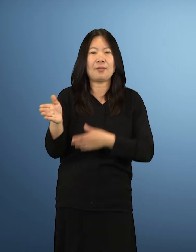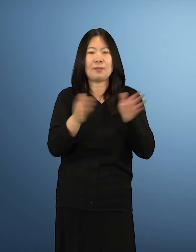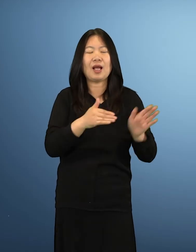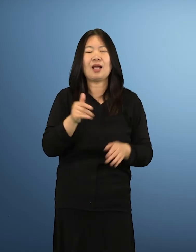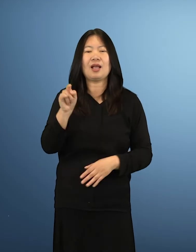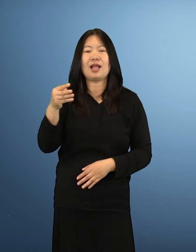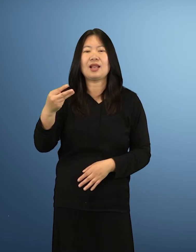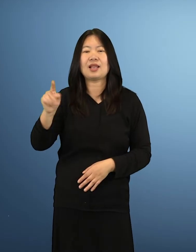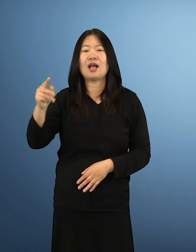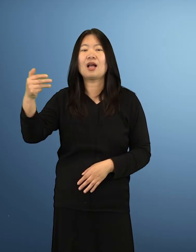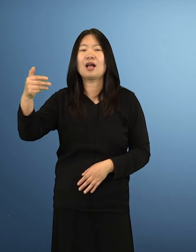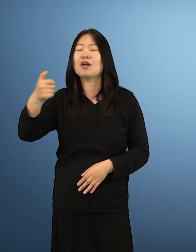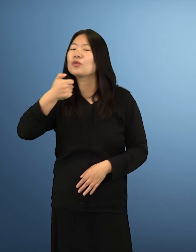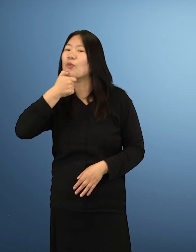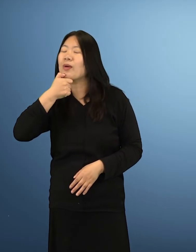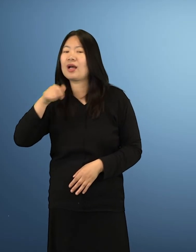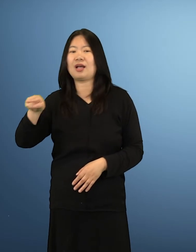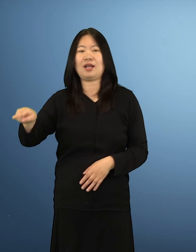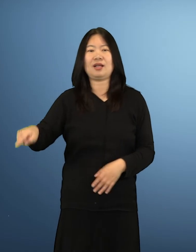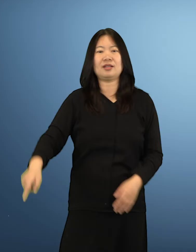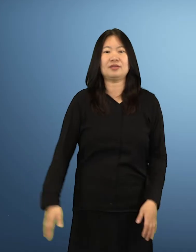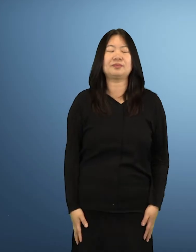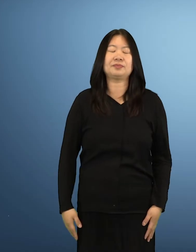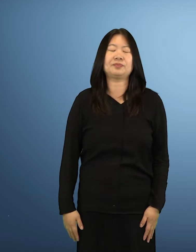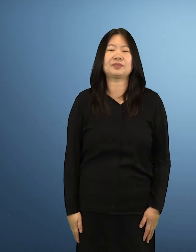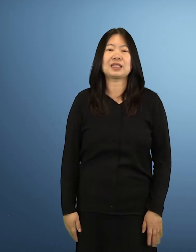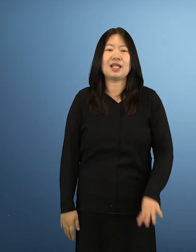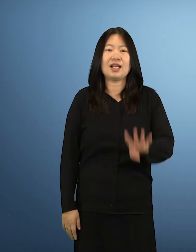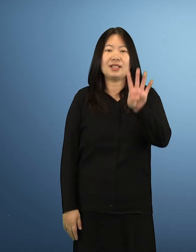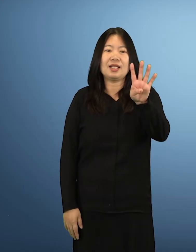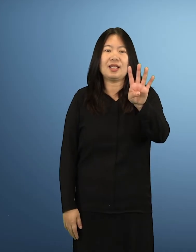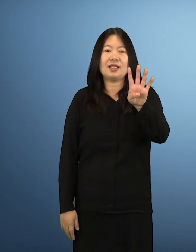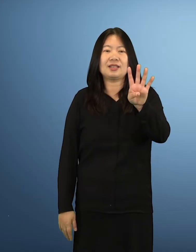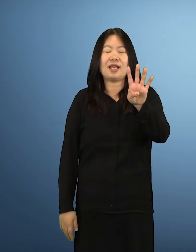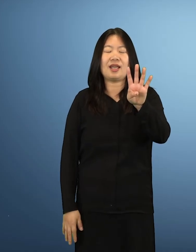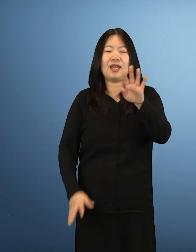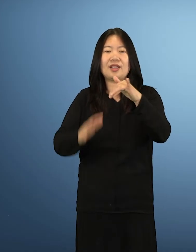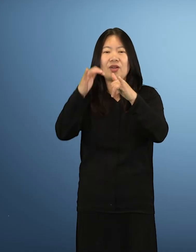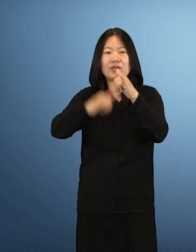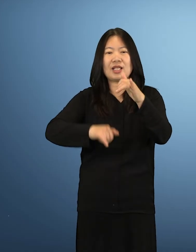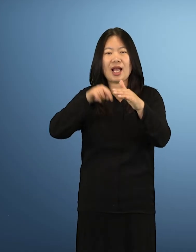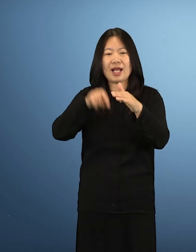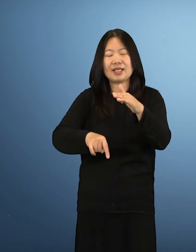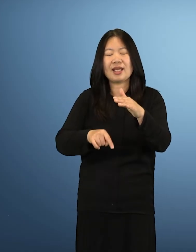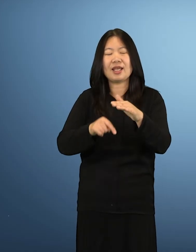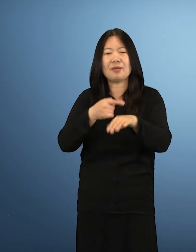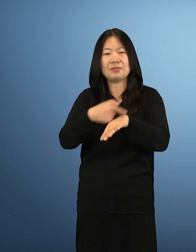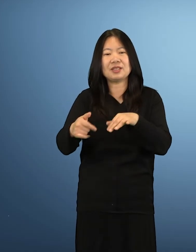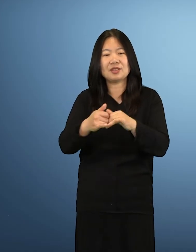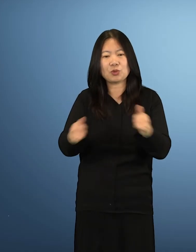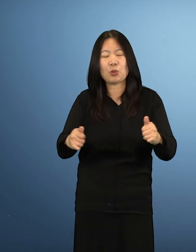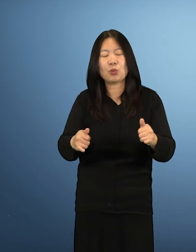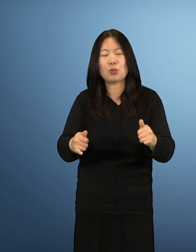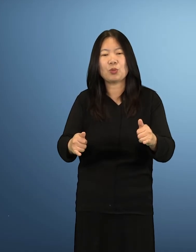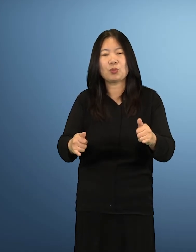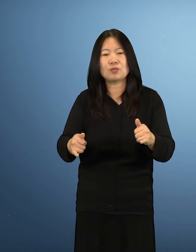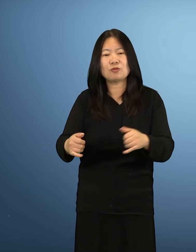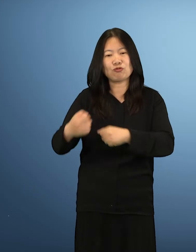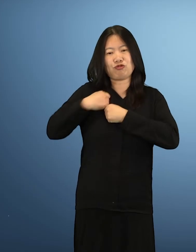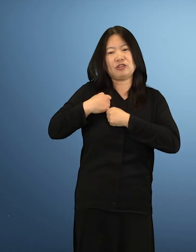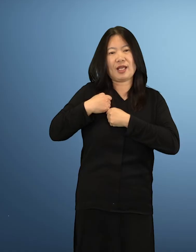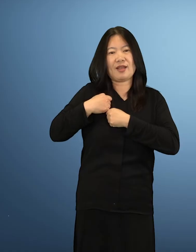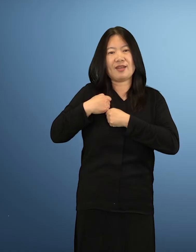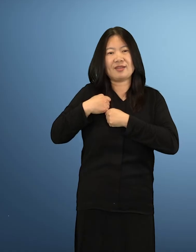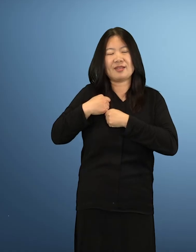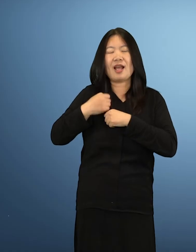로마입니다. 이 4개의 역사 속에 실제 민족들이 일어나서 이